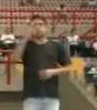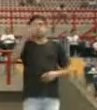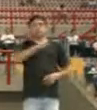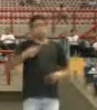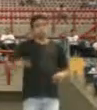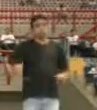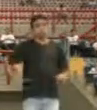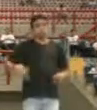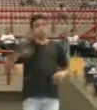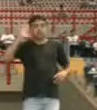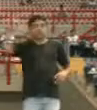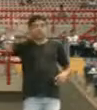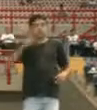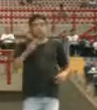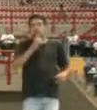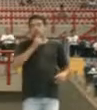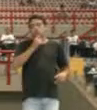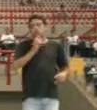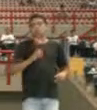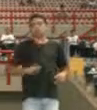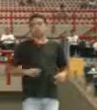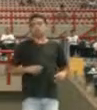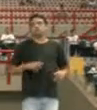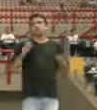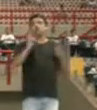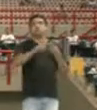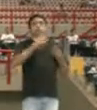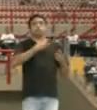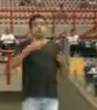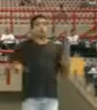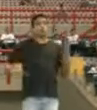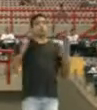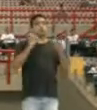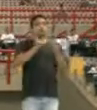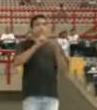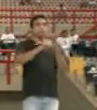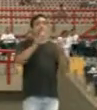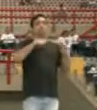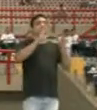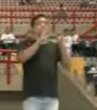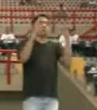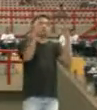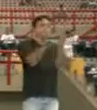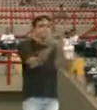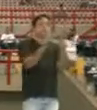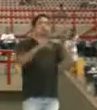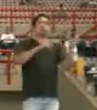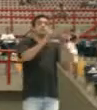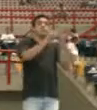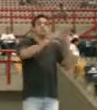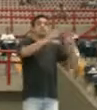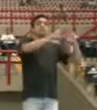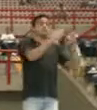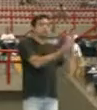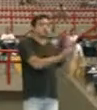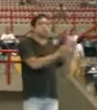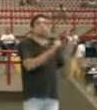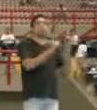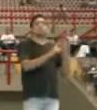resolve as situações. Eu tenho o governo, mas eu tenho também as famílias. Mas eu tenho também as